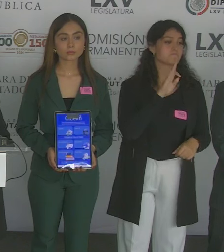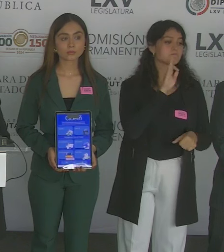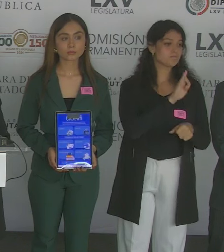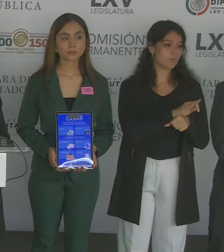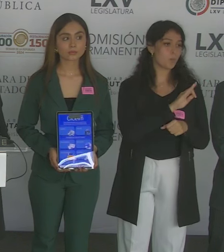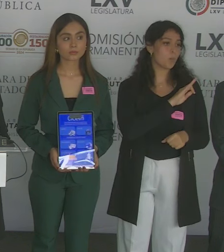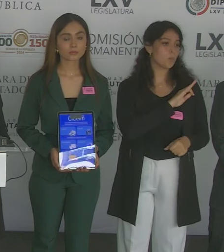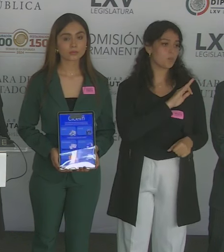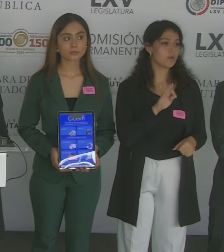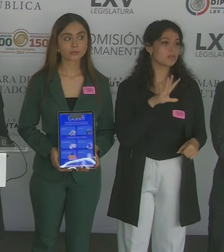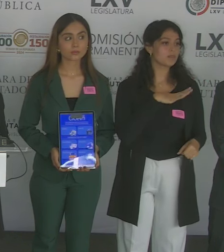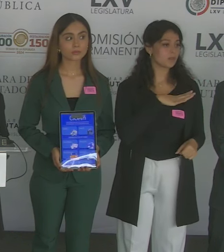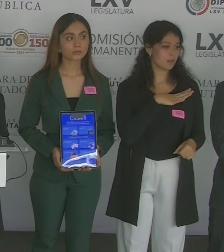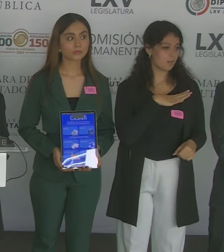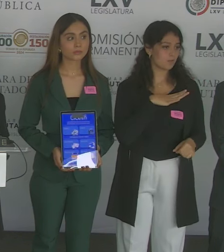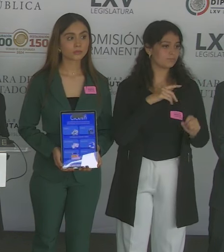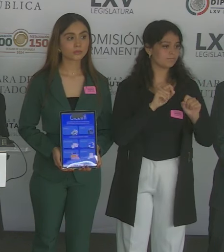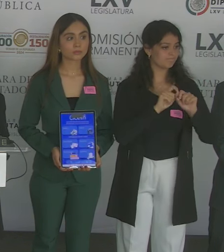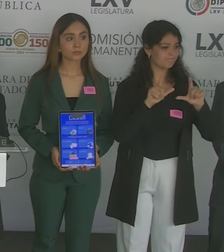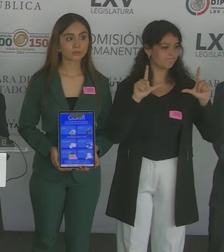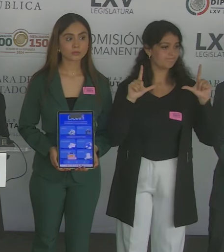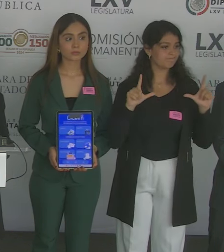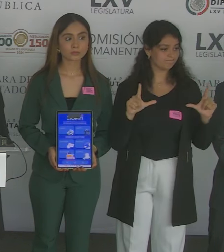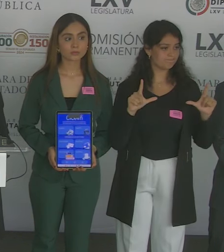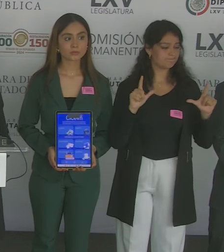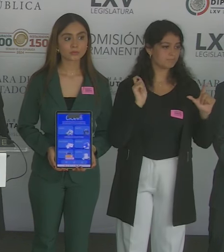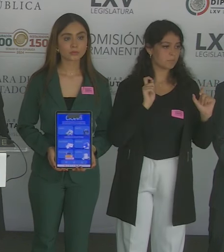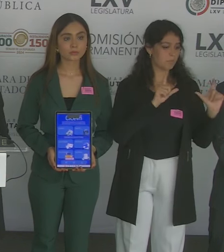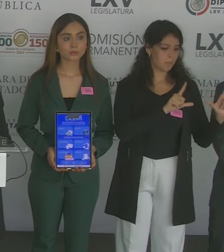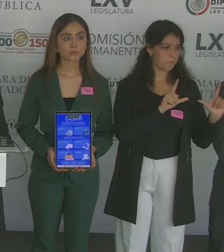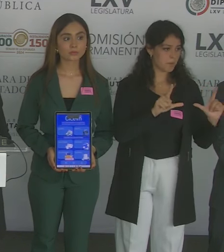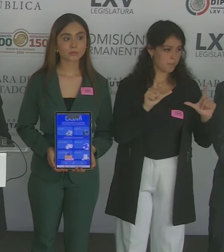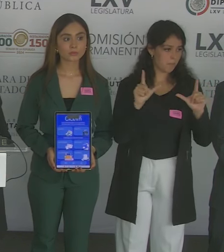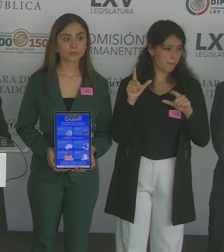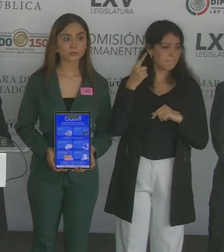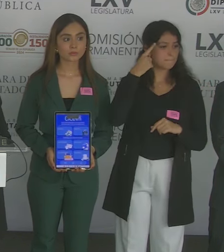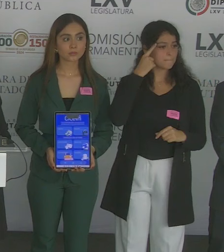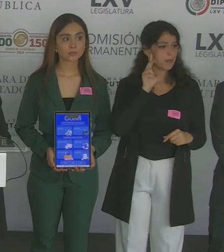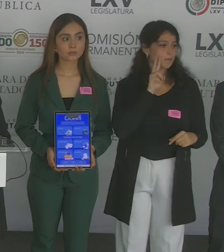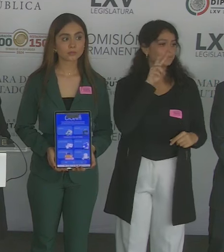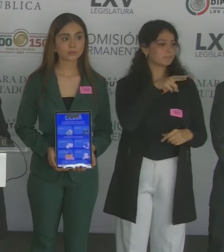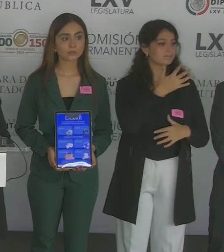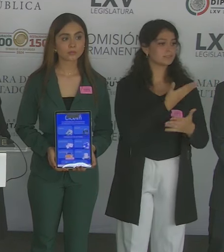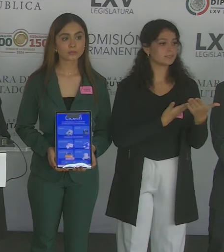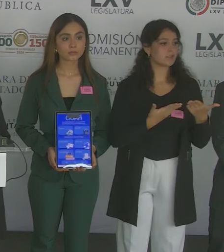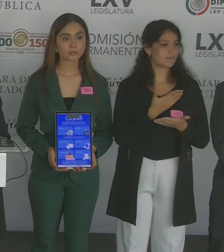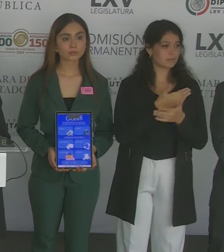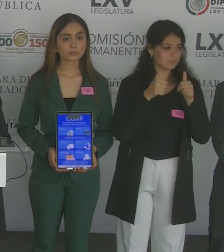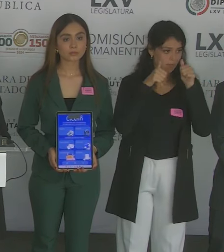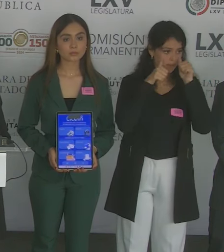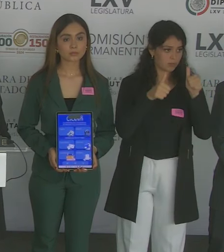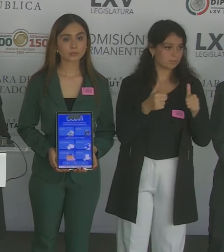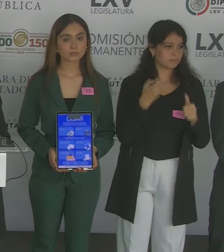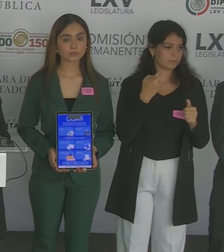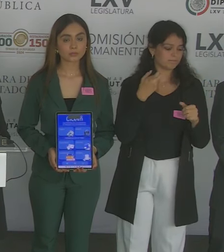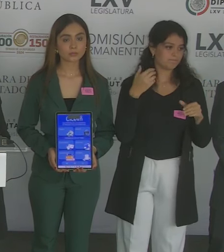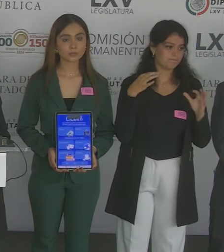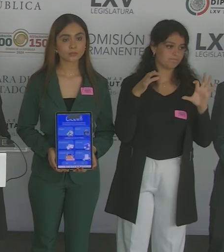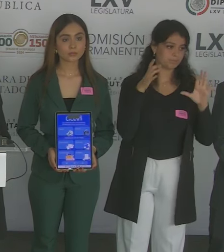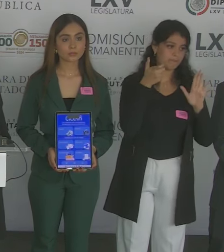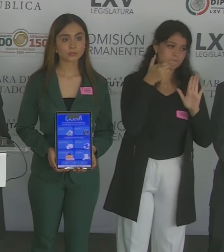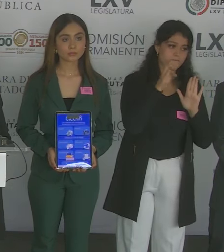tener un dispositivo en los espacios públicos para brindar el servicio a un costo menor